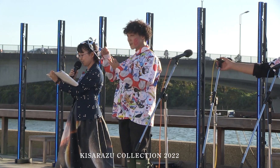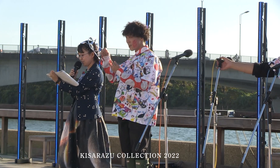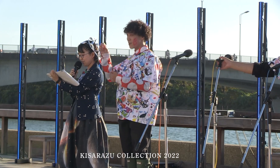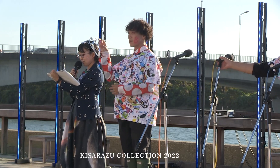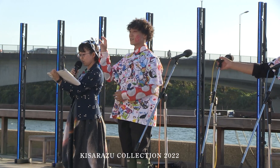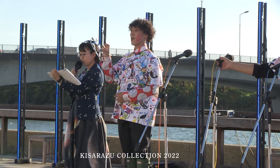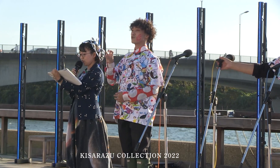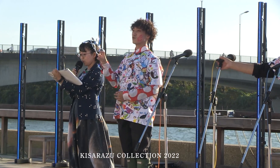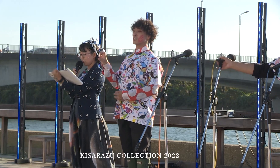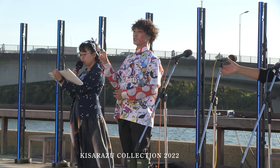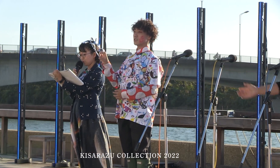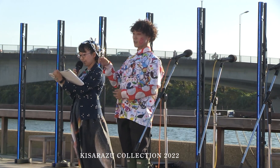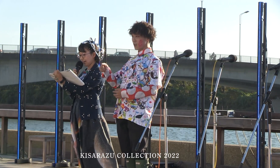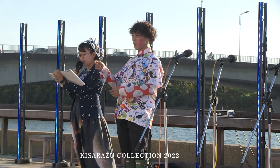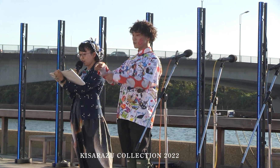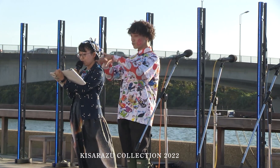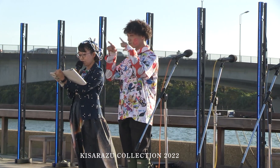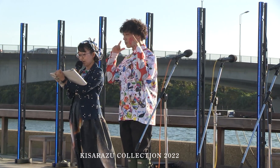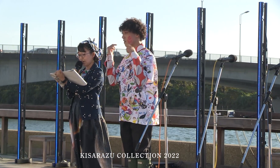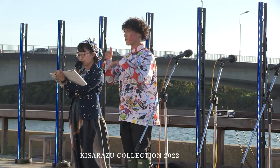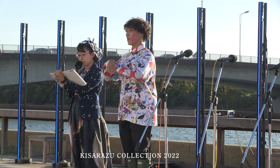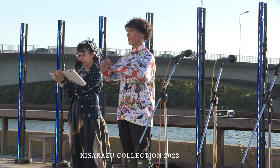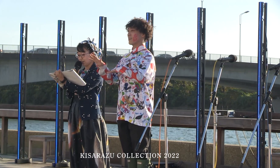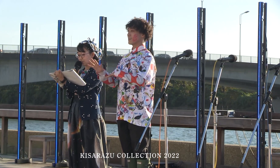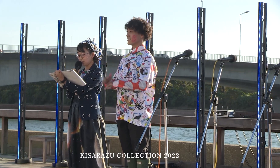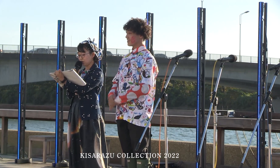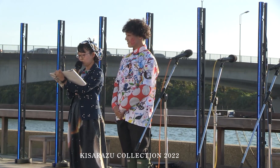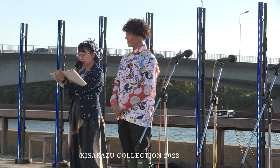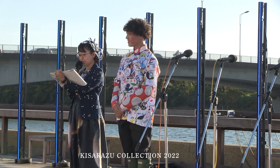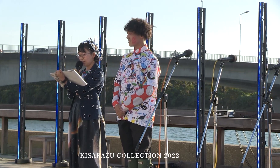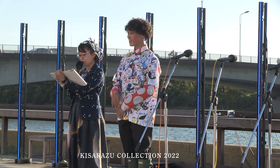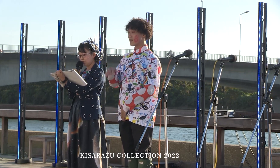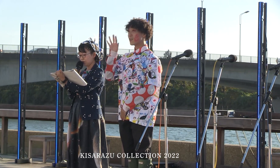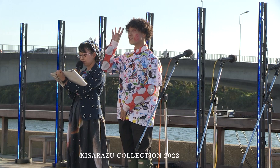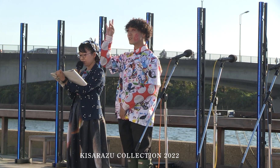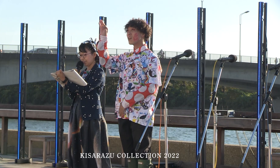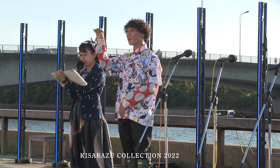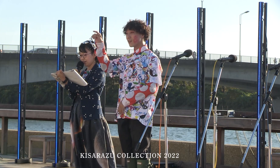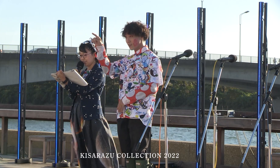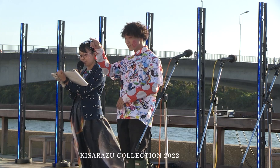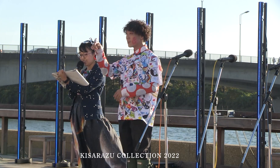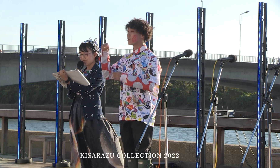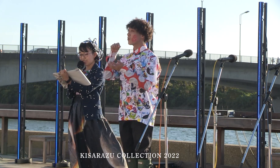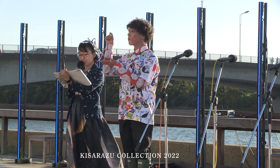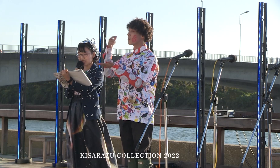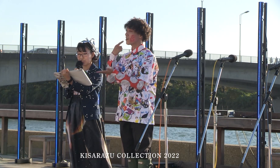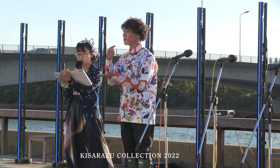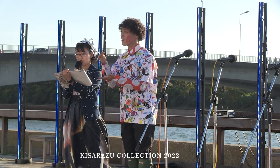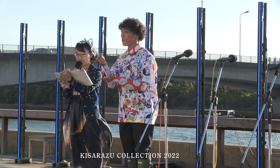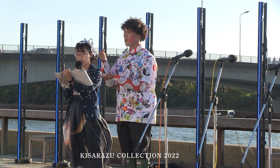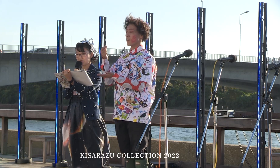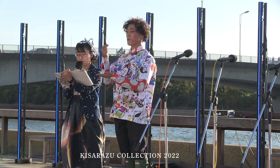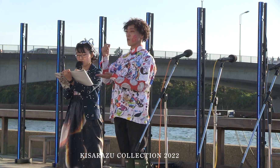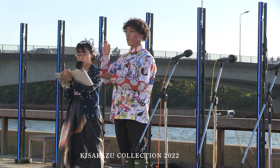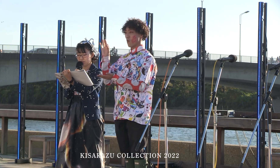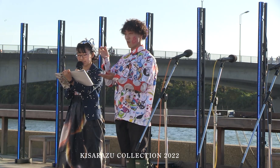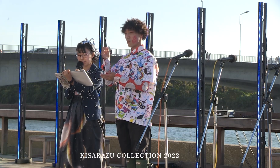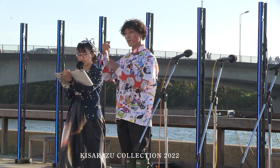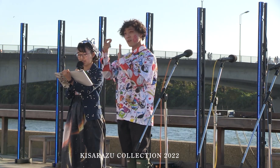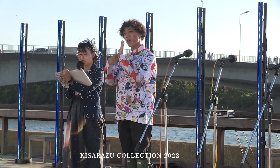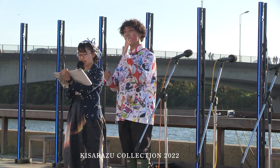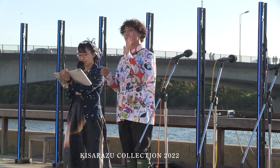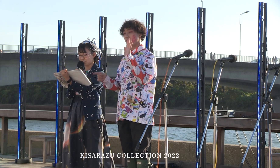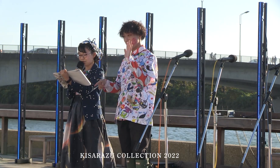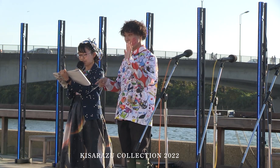します。また未来の木更津に残したいものをテーマに、衣装デザインを公募